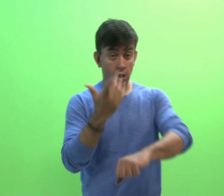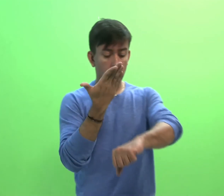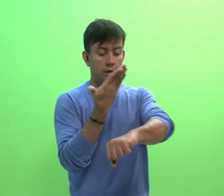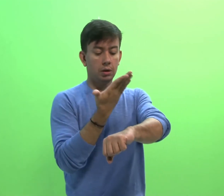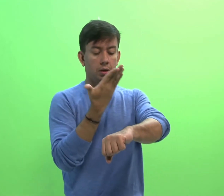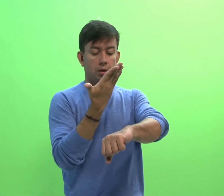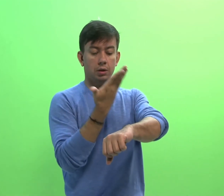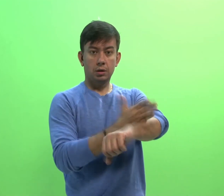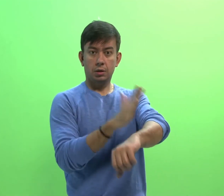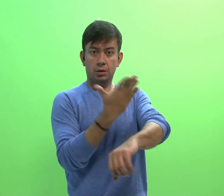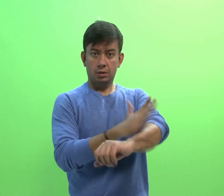Sinal para treinar